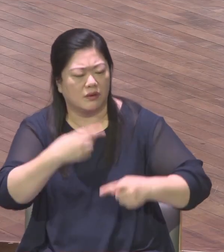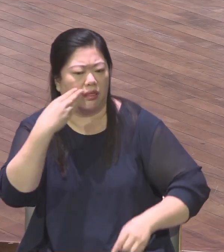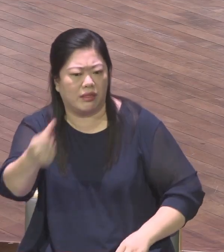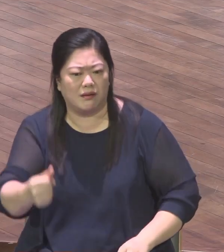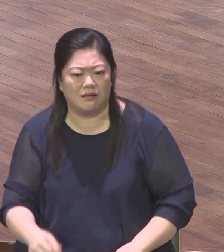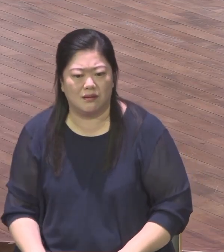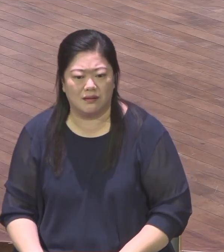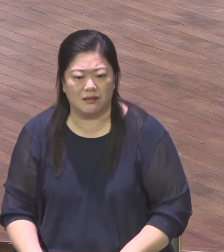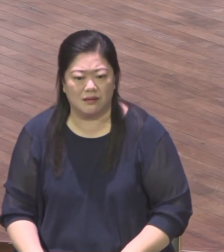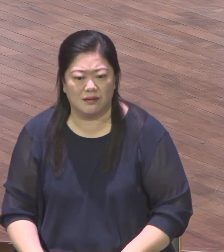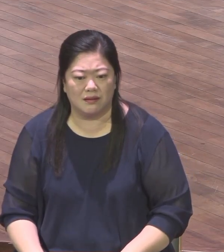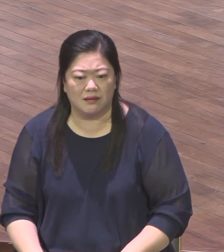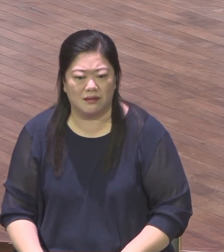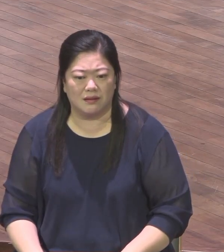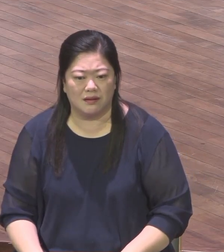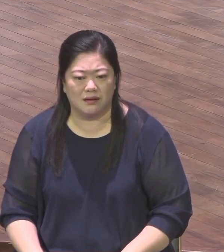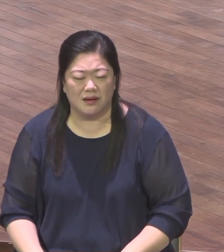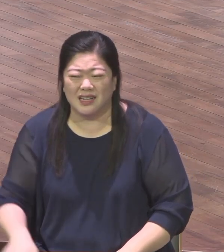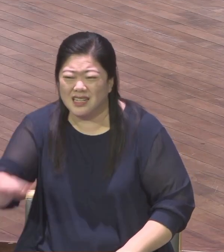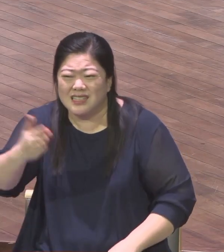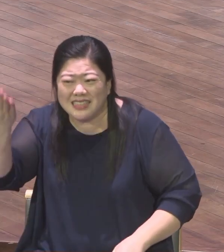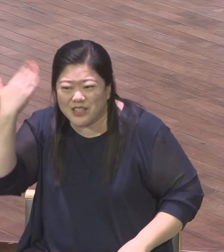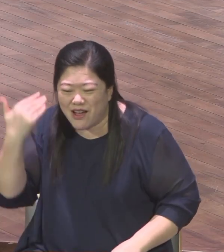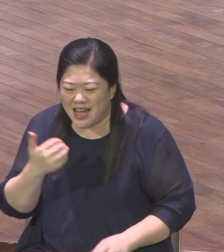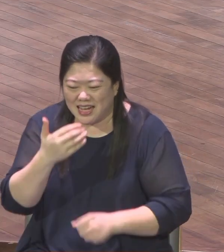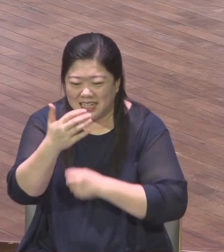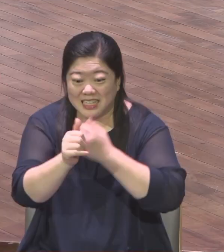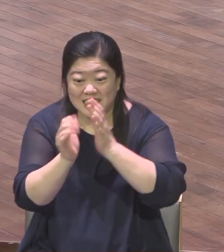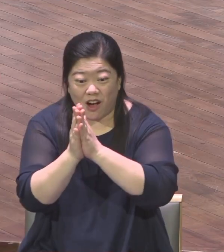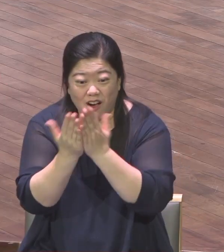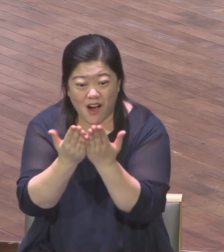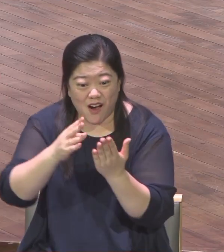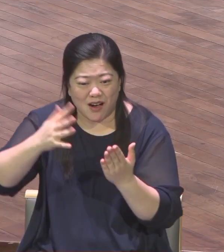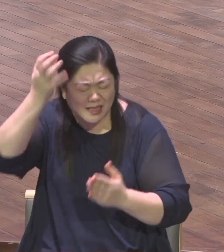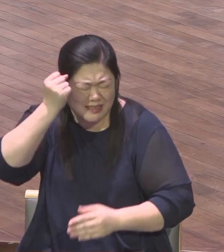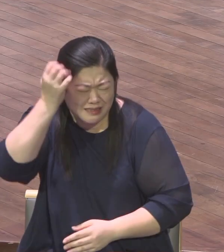암기한 로마서 8장만 읽지 말고